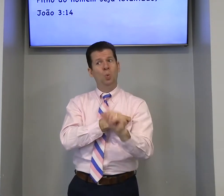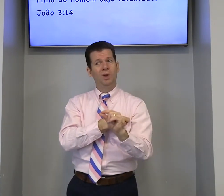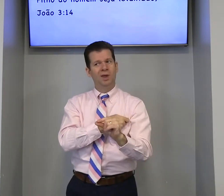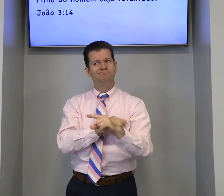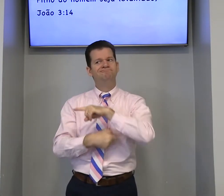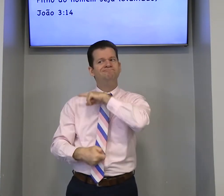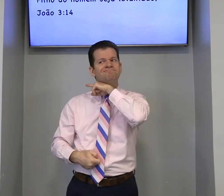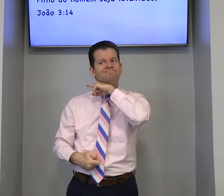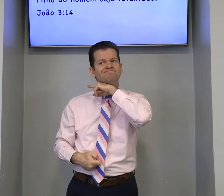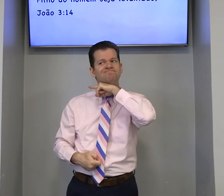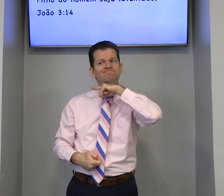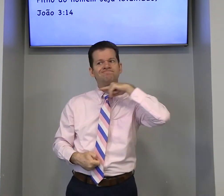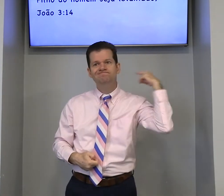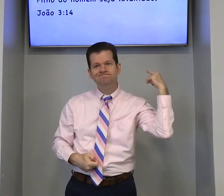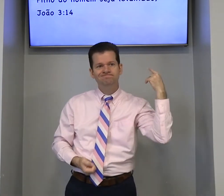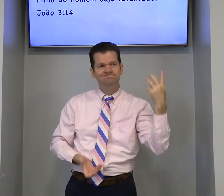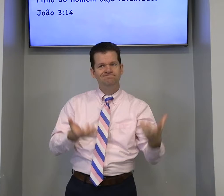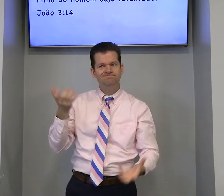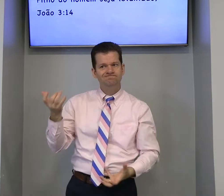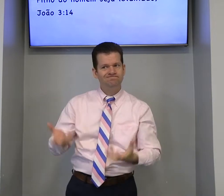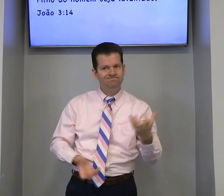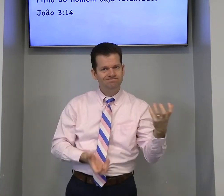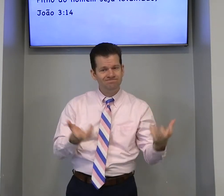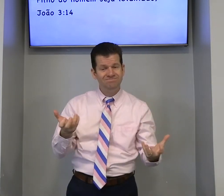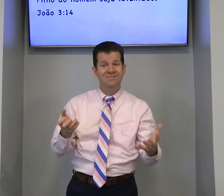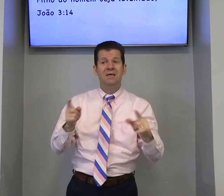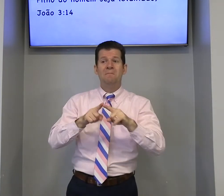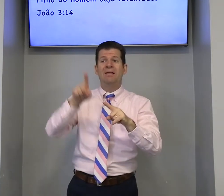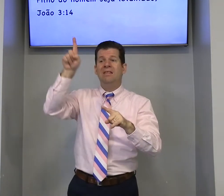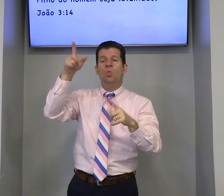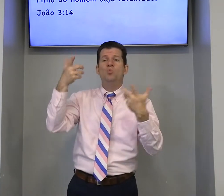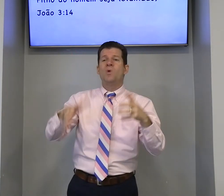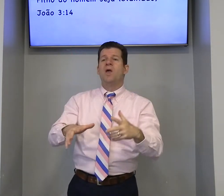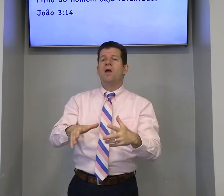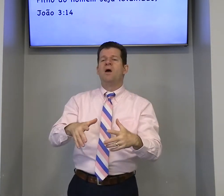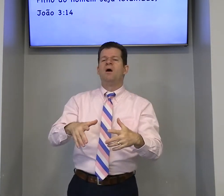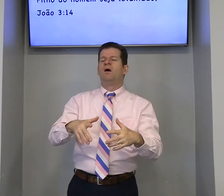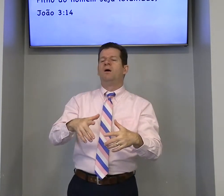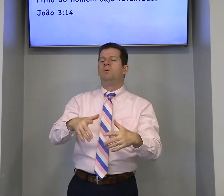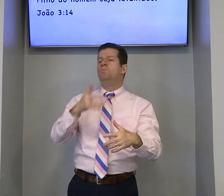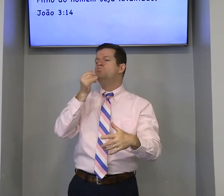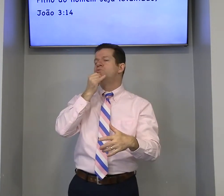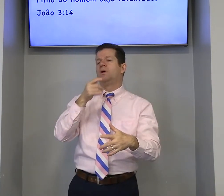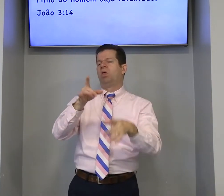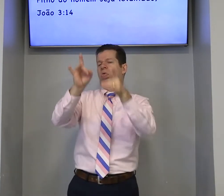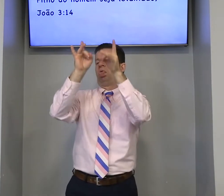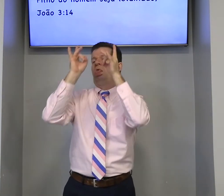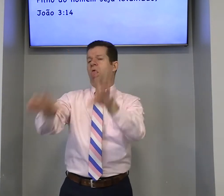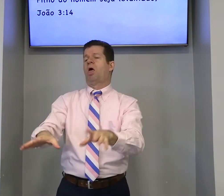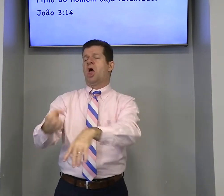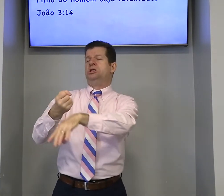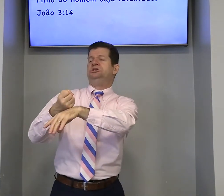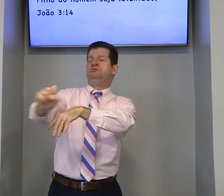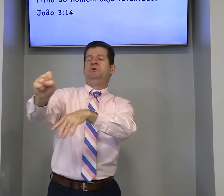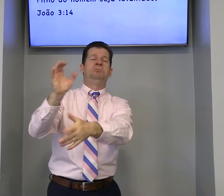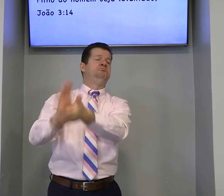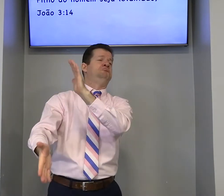Primeiro ele dá castigo. O castigo é a morte no inferno. Mas Deus não quer largar